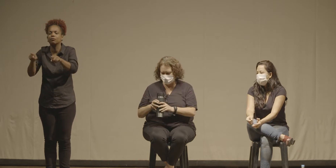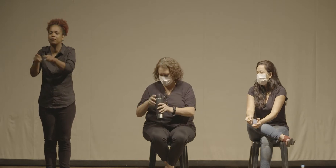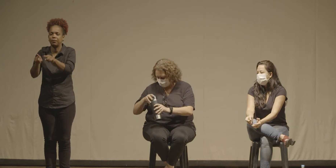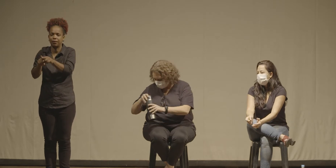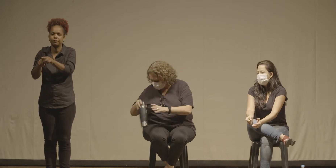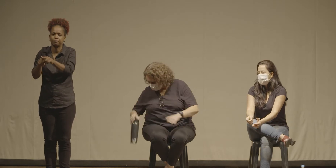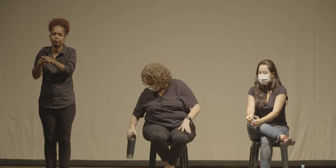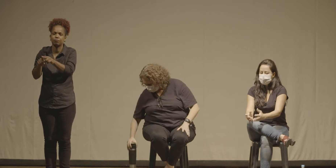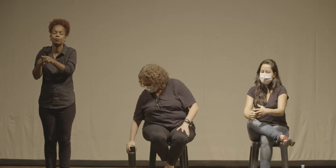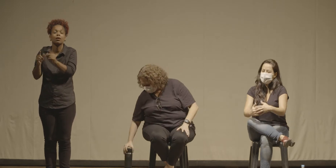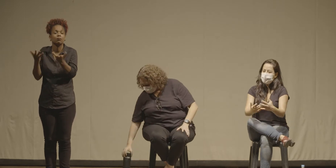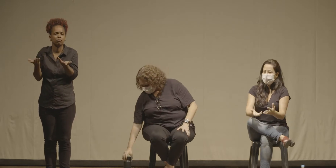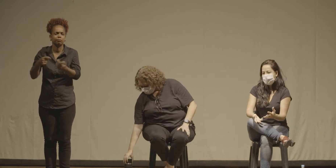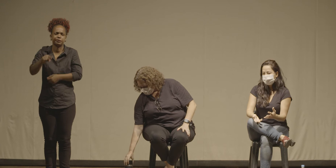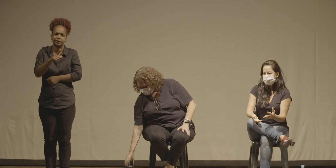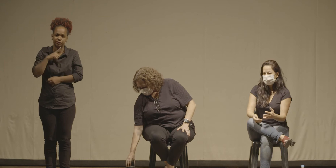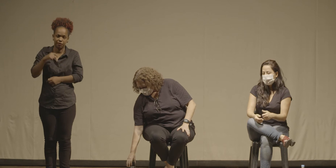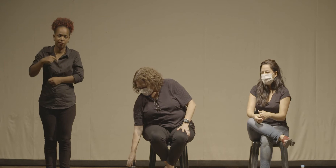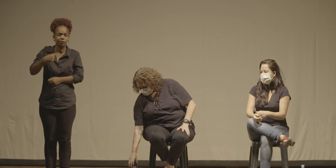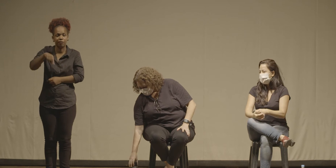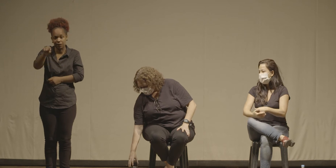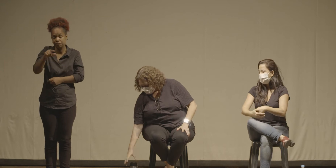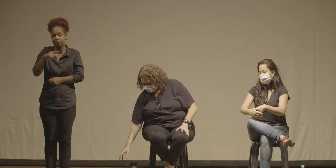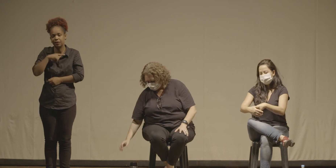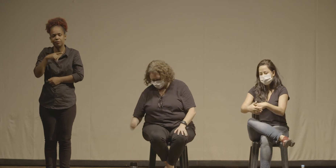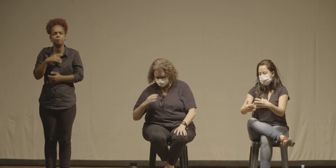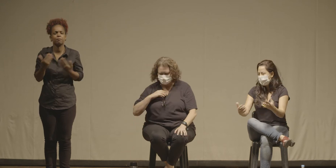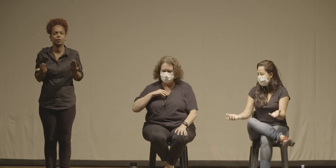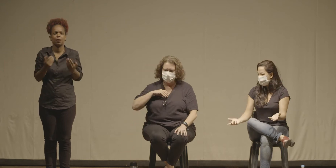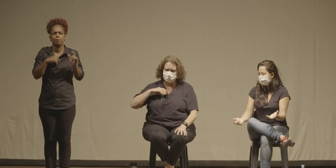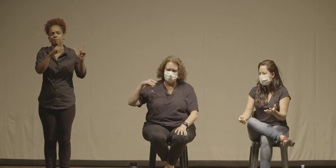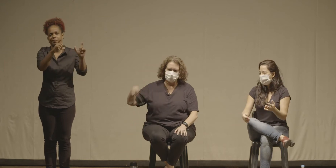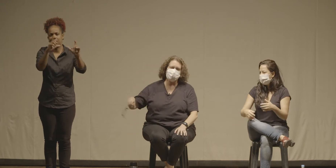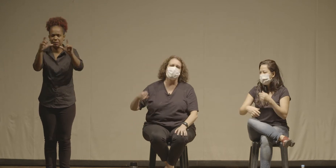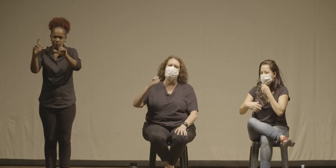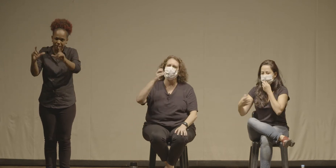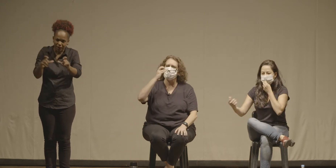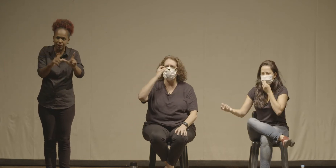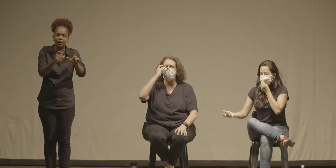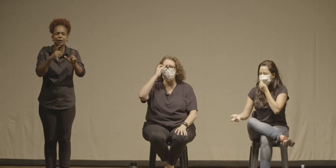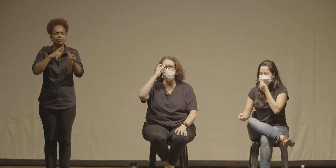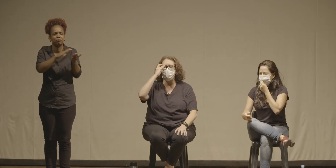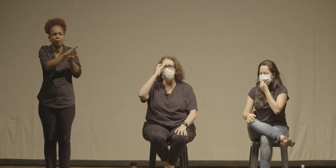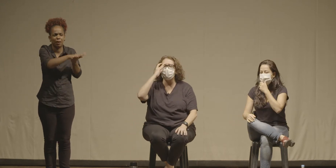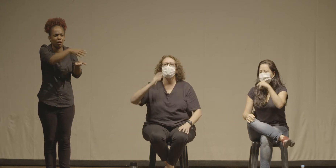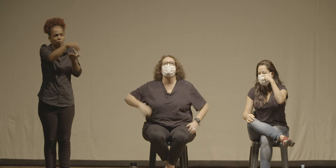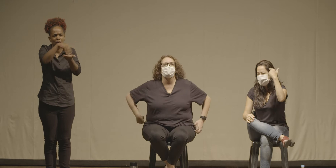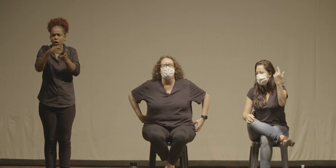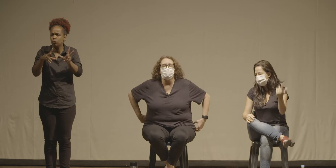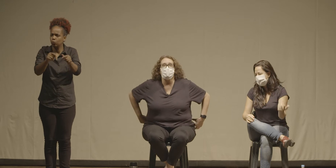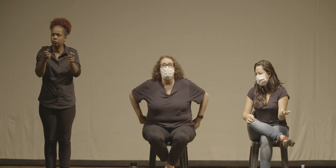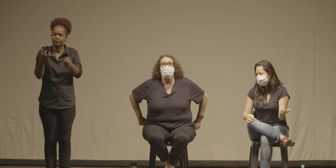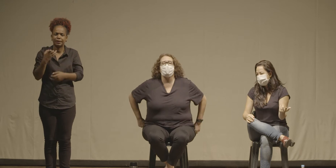Então, você vai para lá, você fotografa, escaneia tudo que você